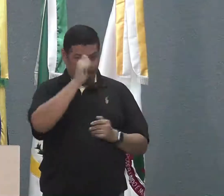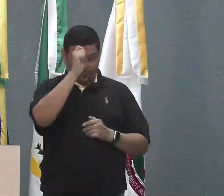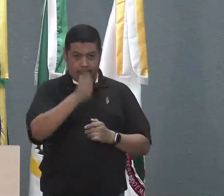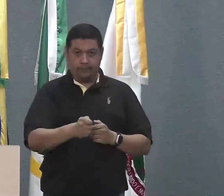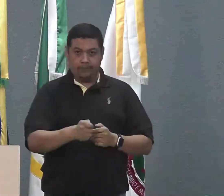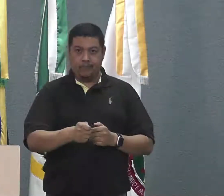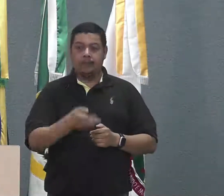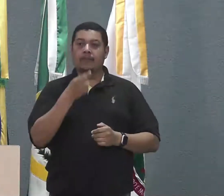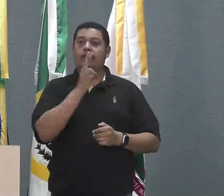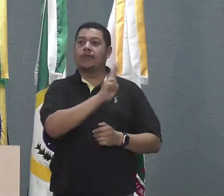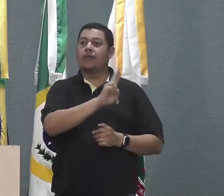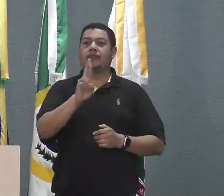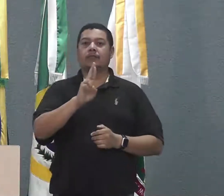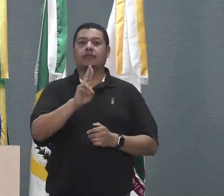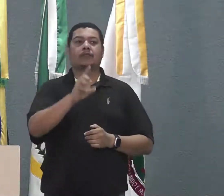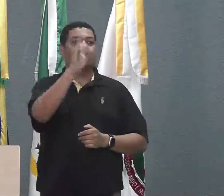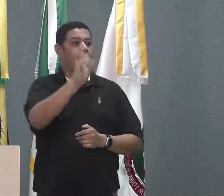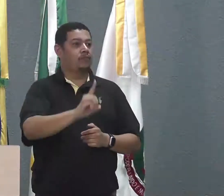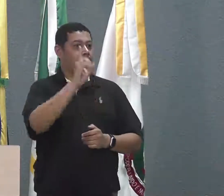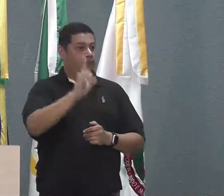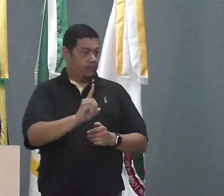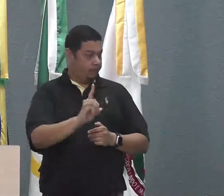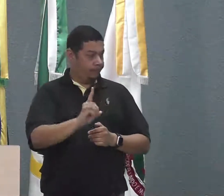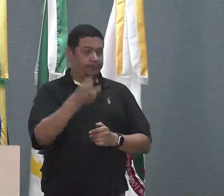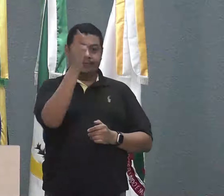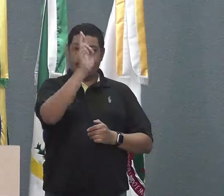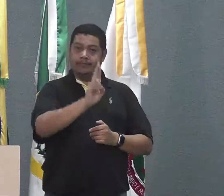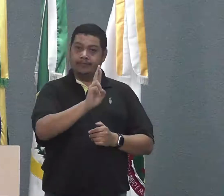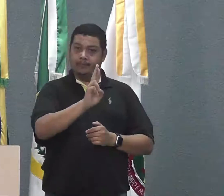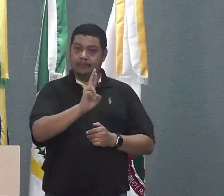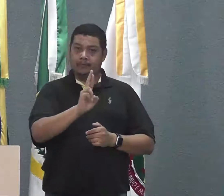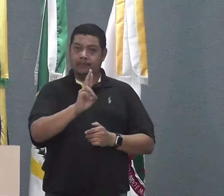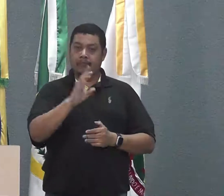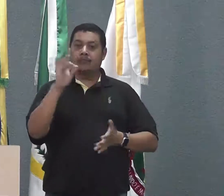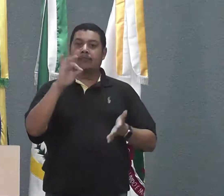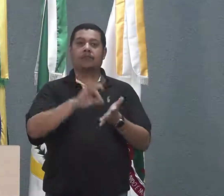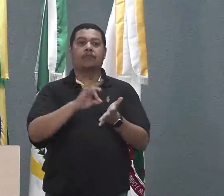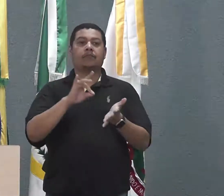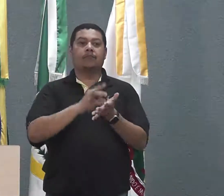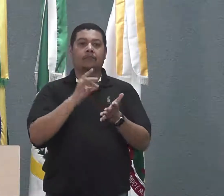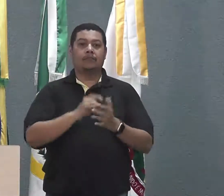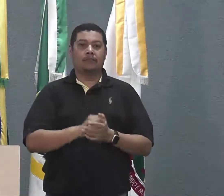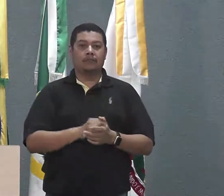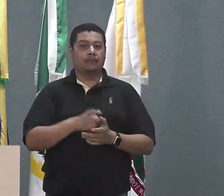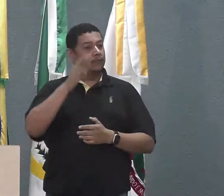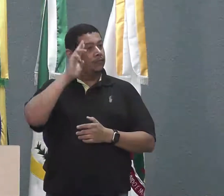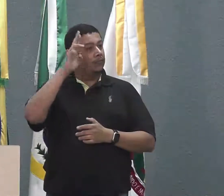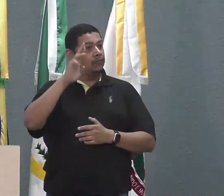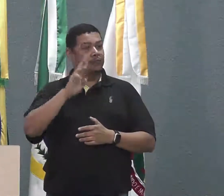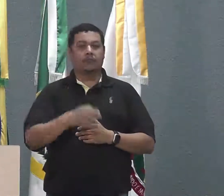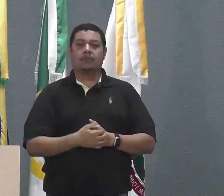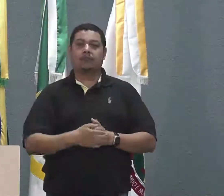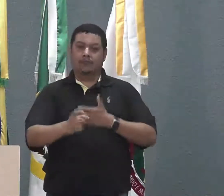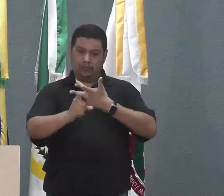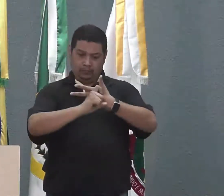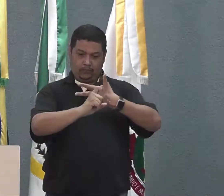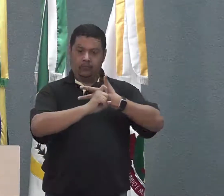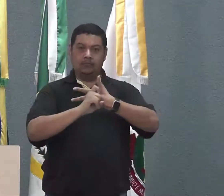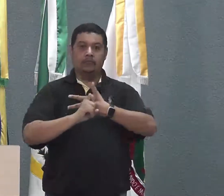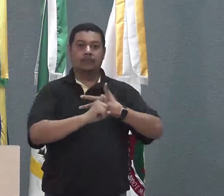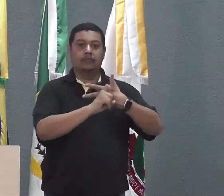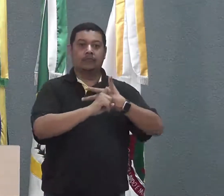11 vereadores, o direito de representar os 11 vereadores e protocolar ao chefe do Executivo Municipal